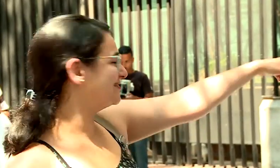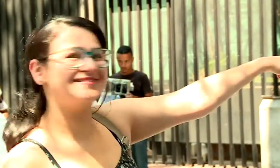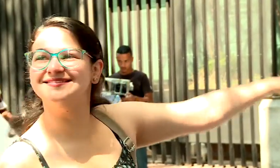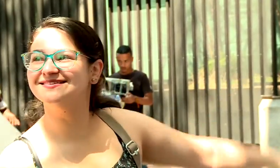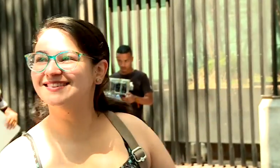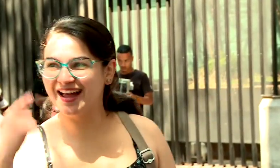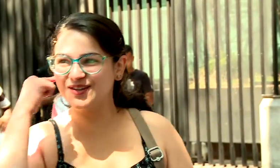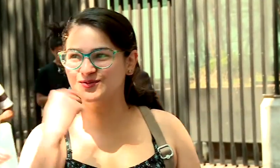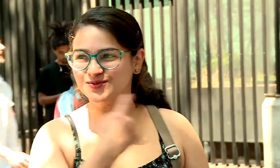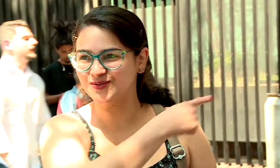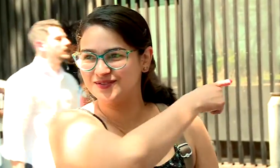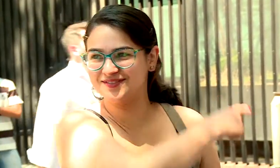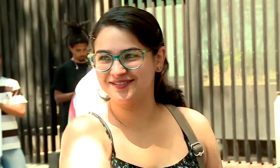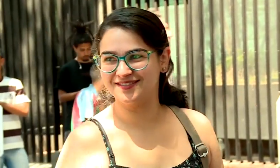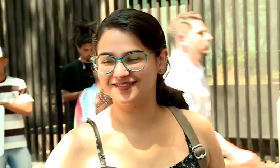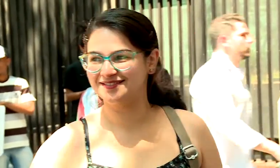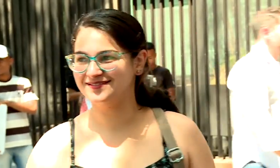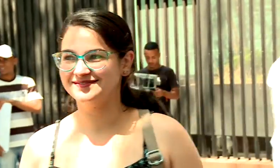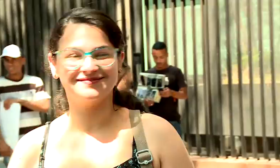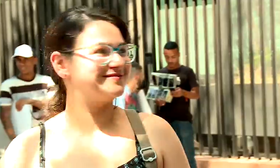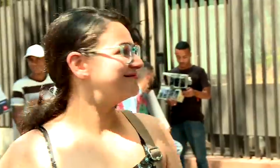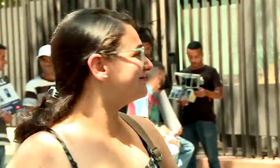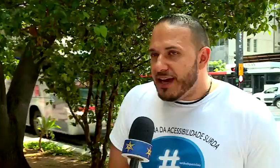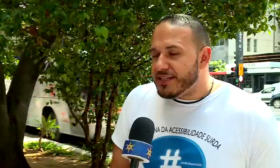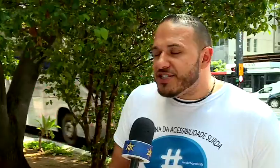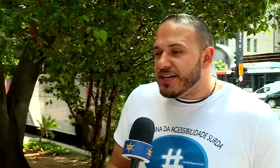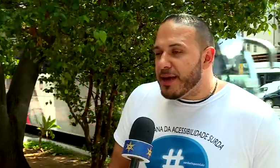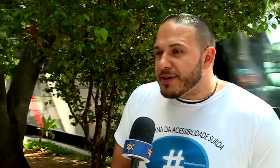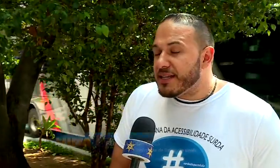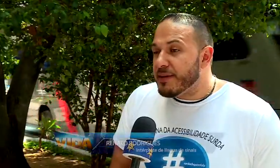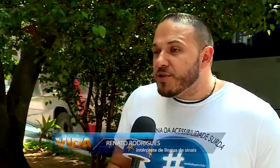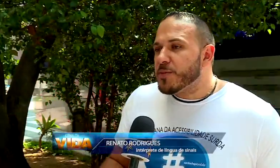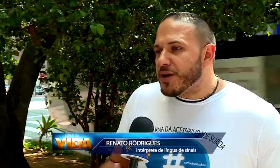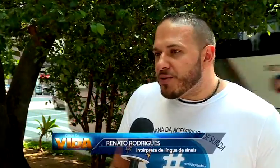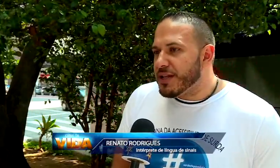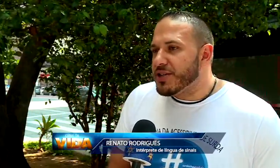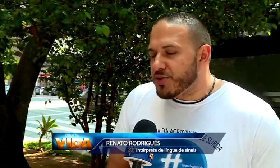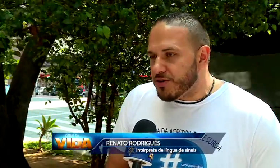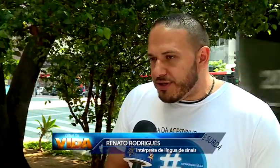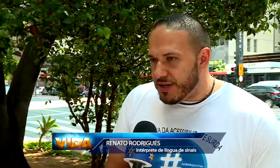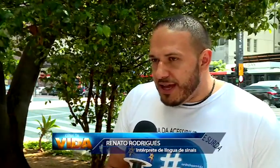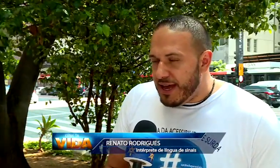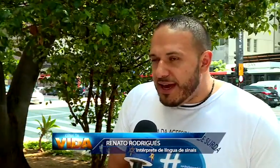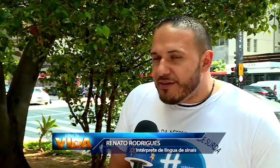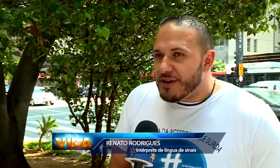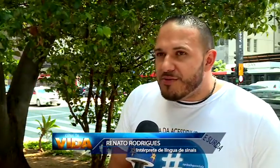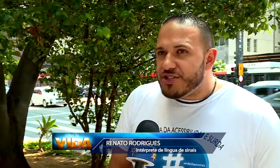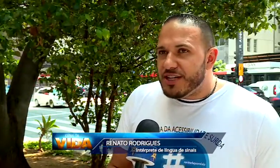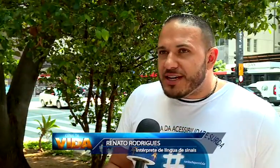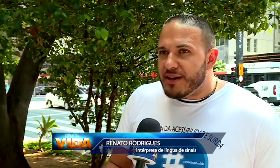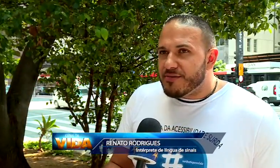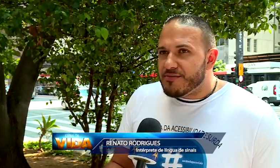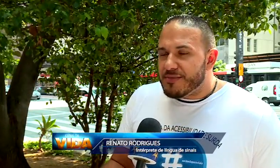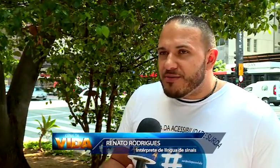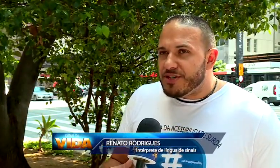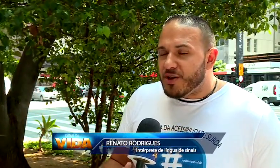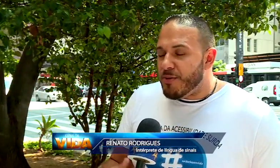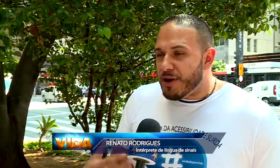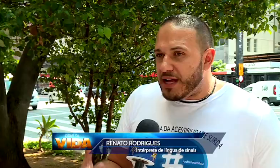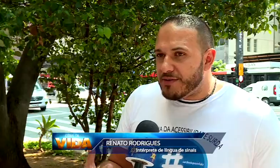pessoas que possuem algum tipo de deficiência auditiva. Esse dia ele representa muito para a comunidade surda. É um dia que é um dia